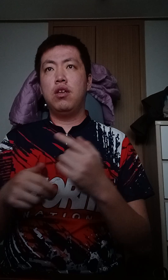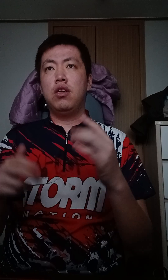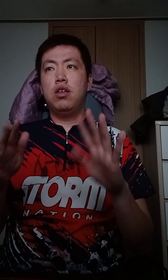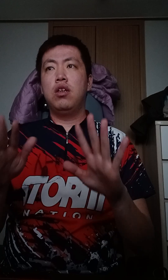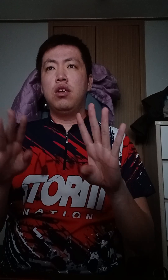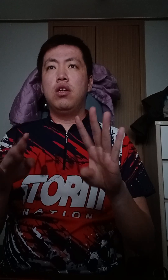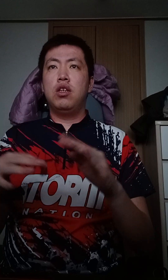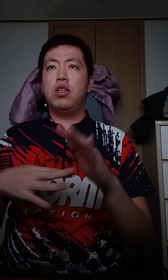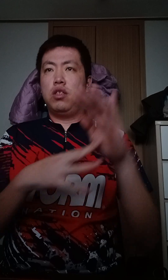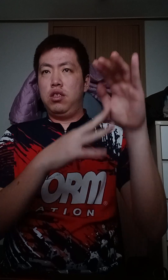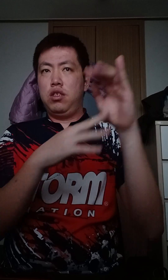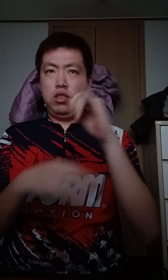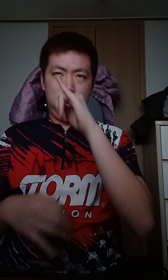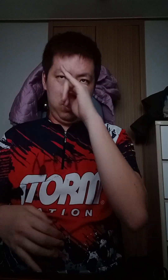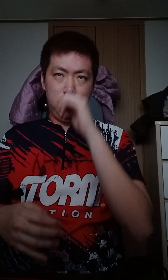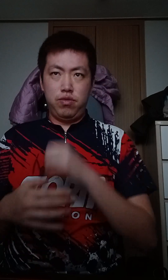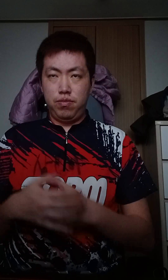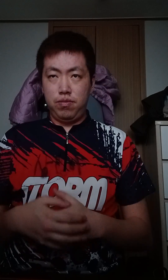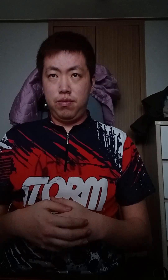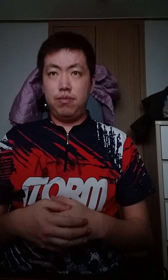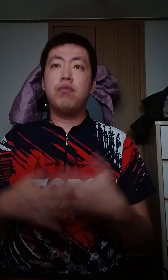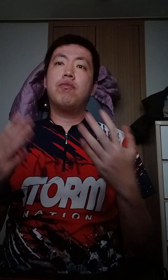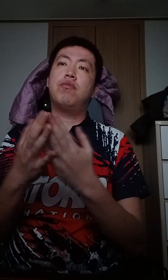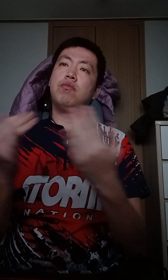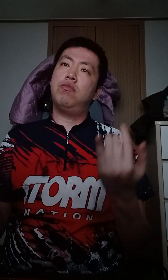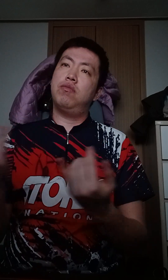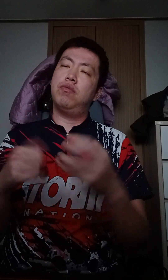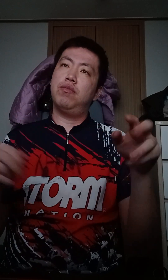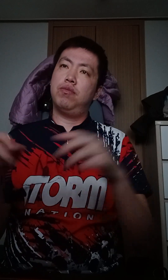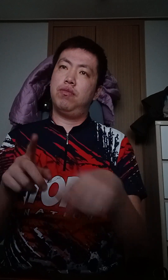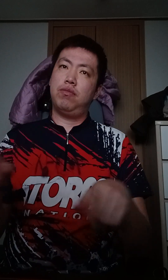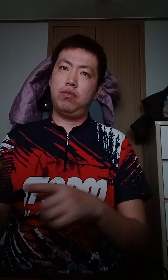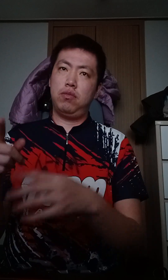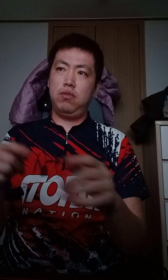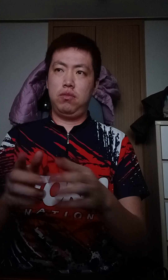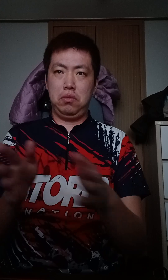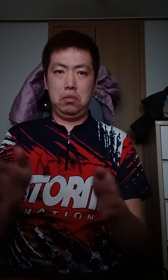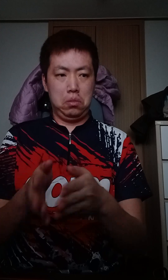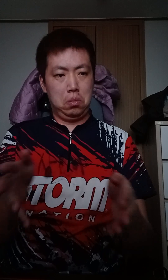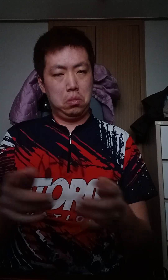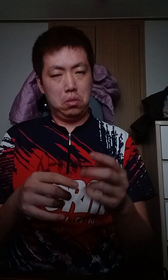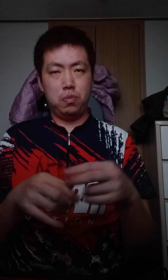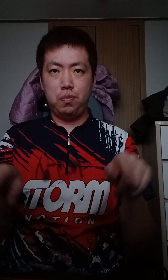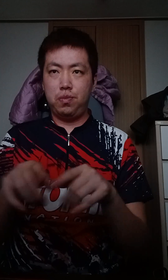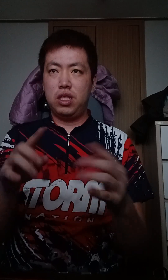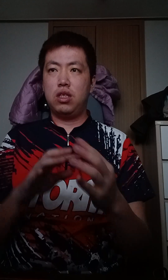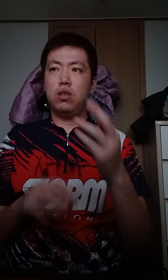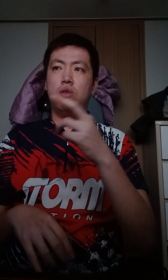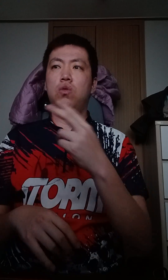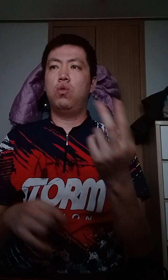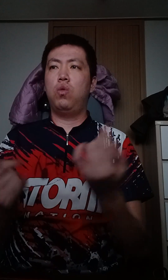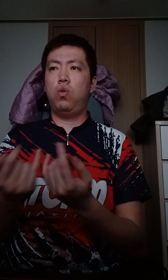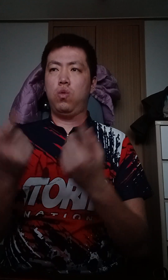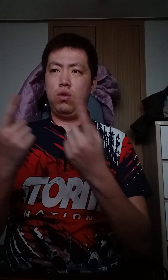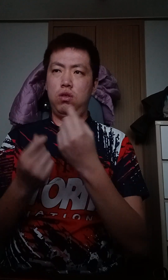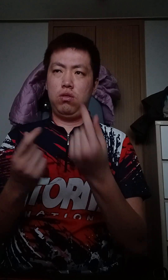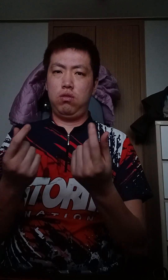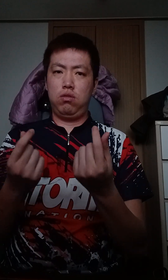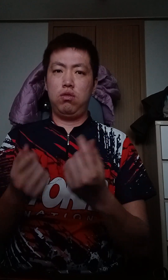14명이 타고 있었습니다. 하루에 6만 원 정도를 받고 용돈 벌이를 하던 같은 마을 노인들이었습니다. 경찰은